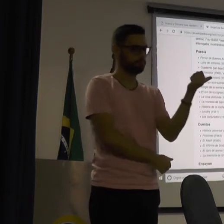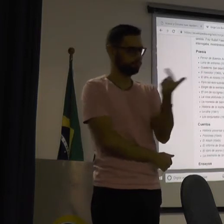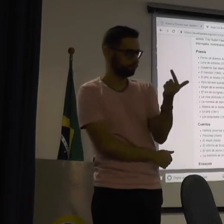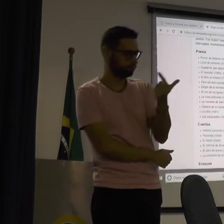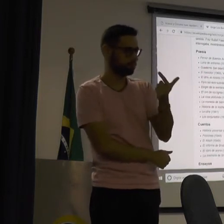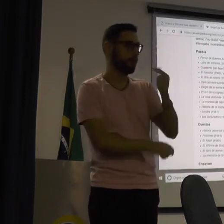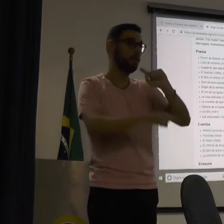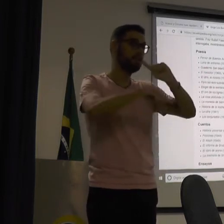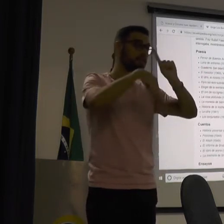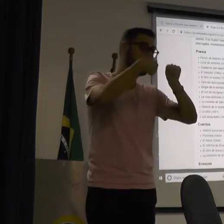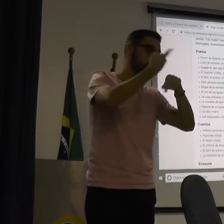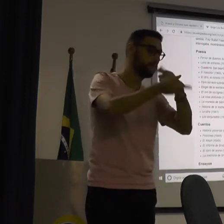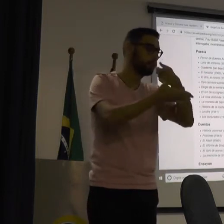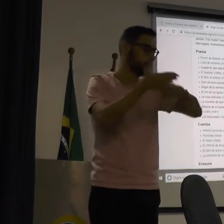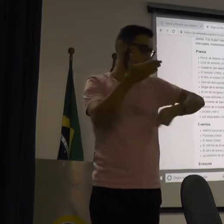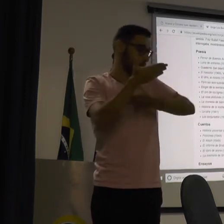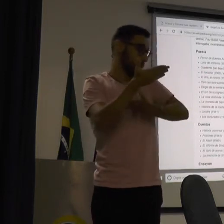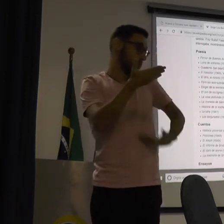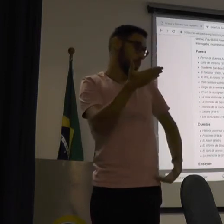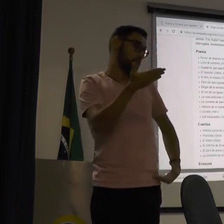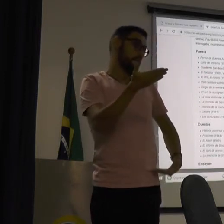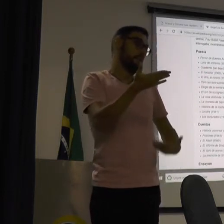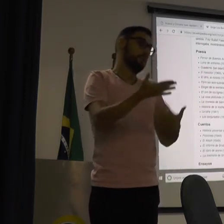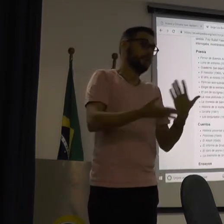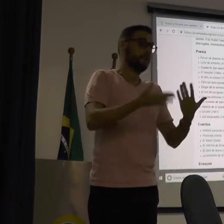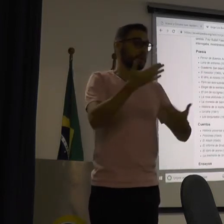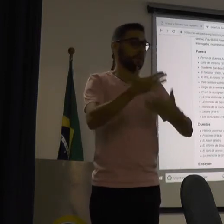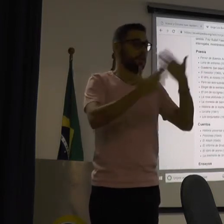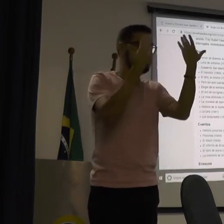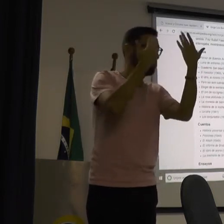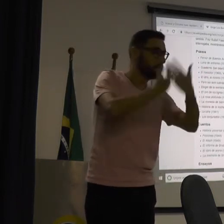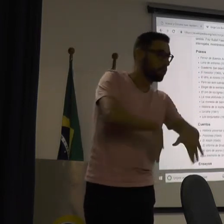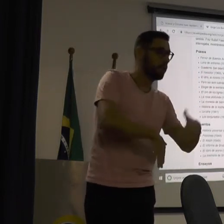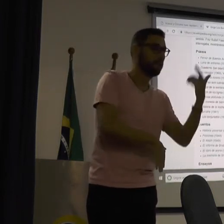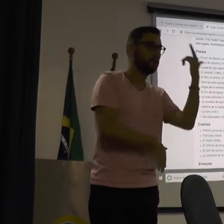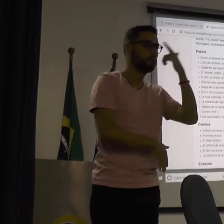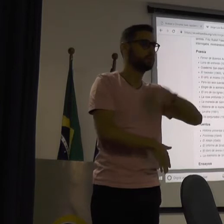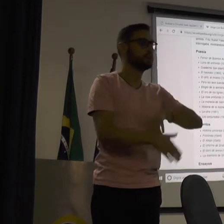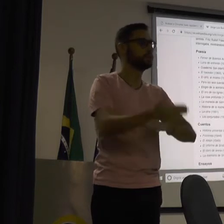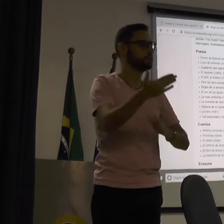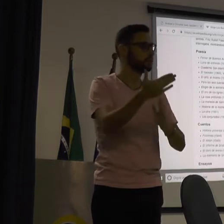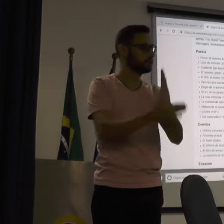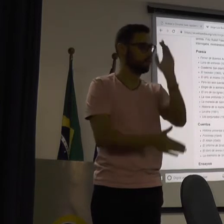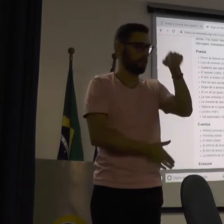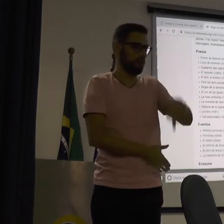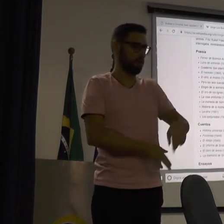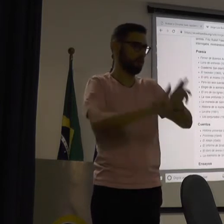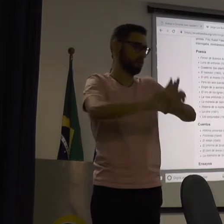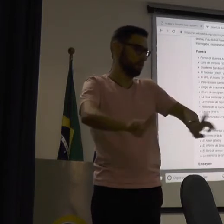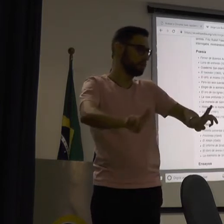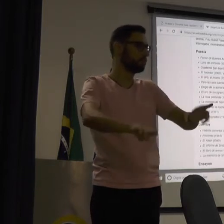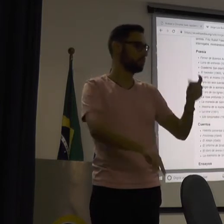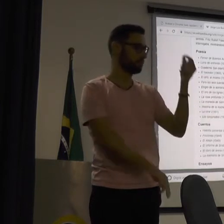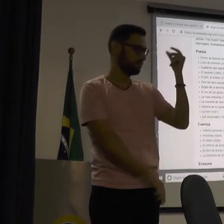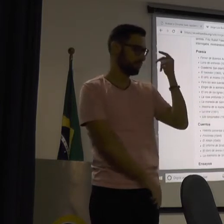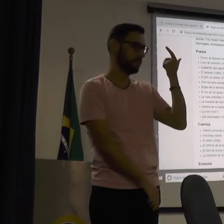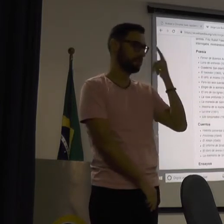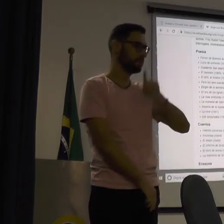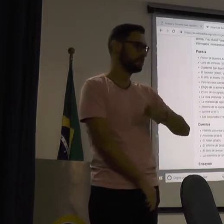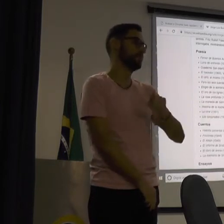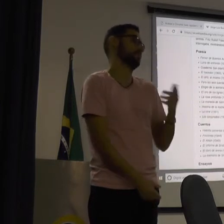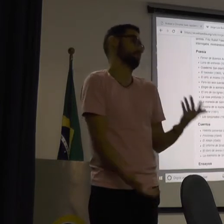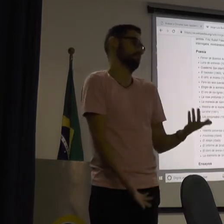do concurso, né? Na hora do vamos ver, já que resolve a questão de carreira, tinha um concurso aqui na época, que era o